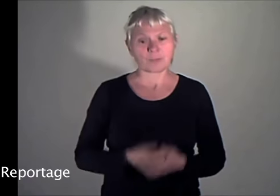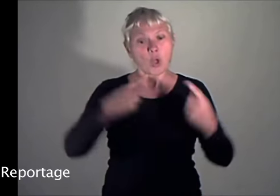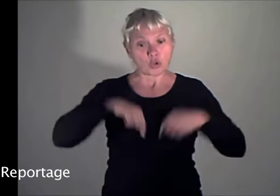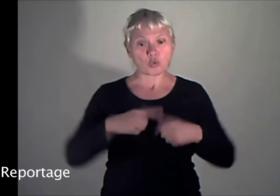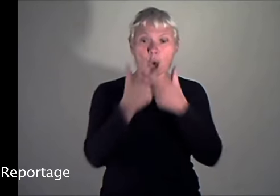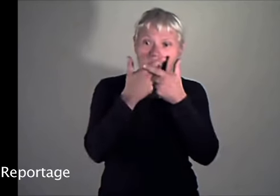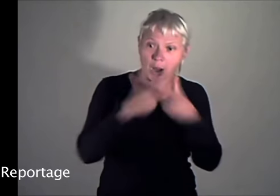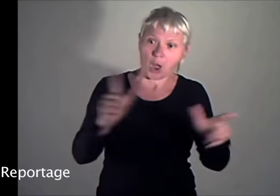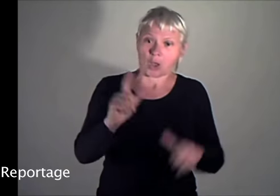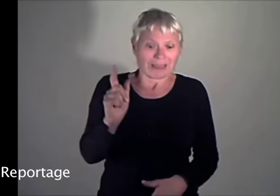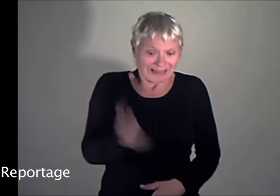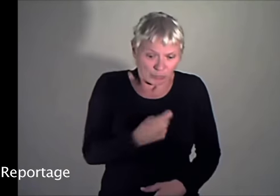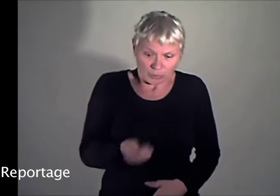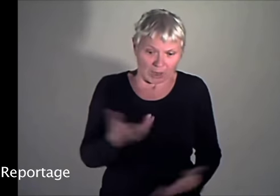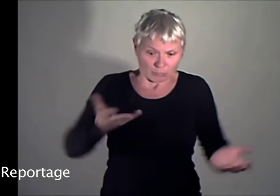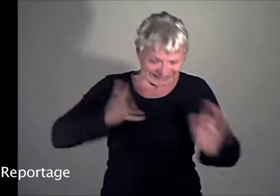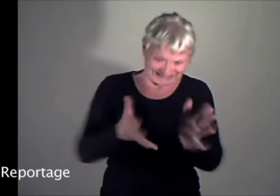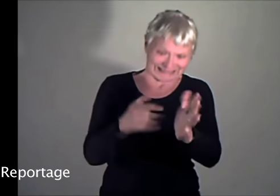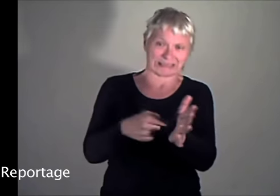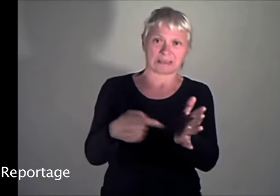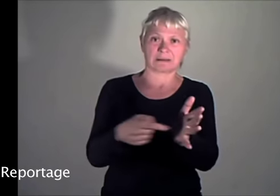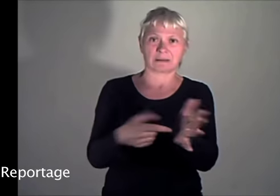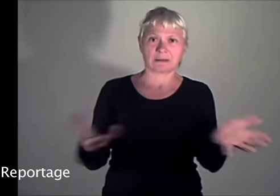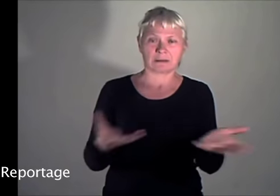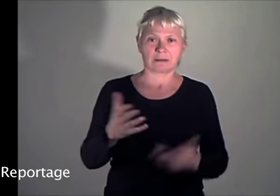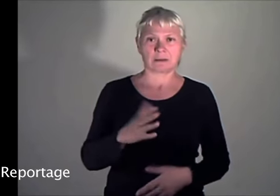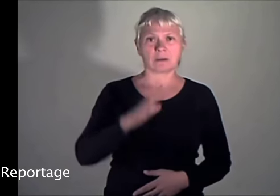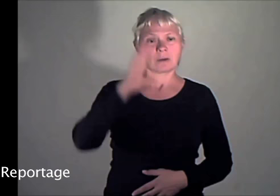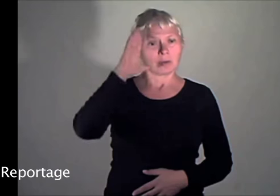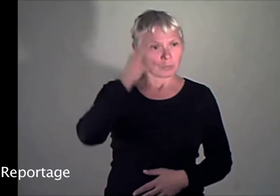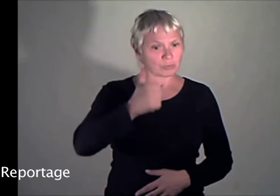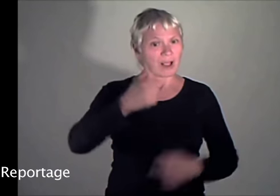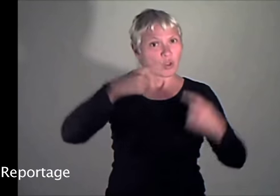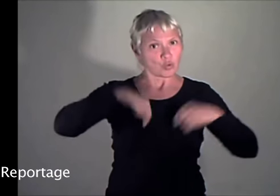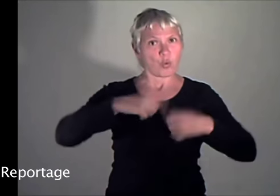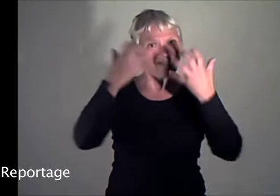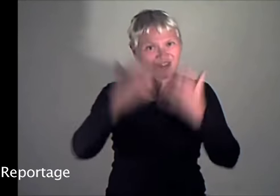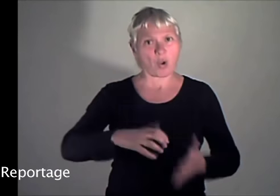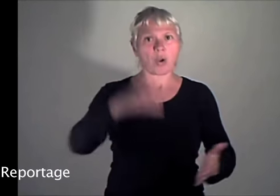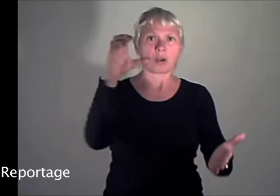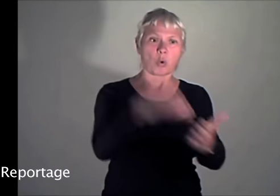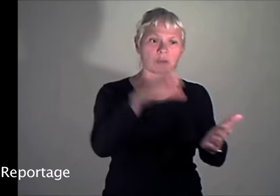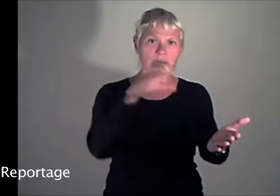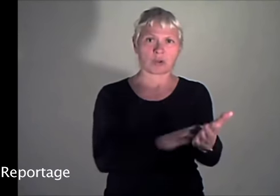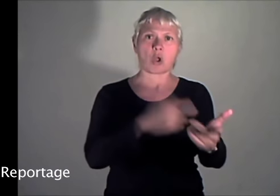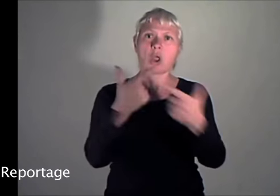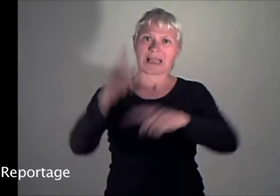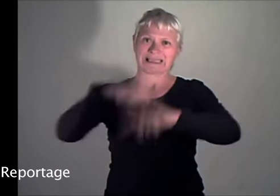Notre langue vitale, notre langue naturelle, c'est la langue des signes. Mais c'est pour ça qu'on revendique qu'elle soit inscrite dans la Constitution, parce qu'on ne